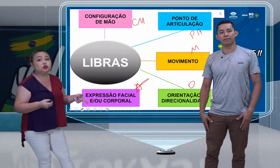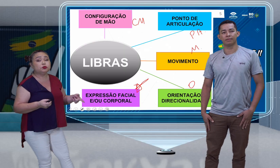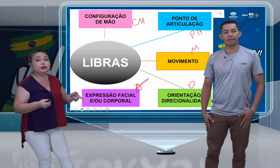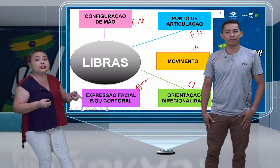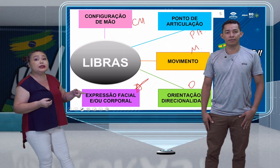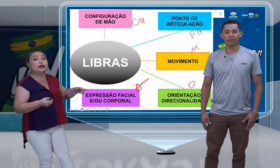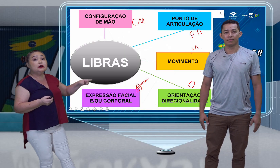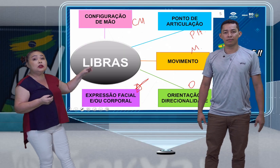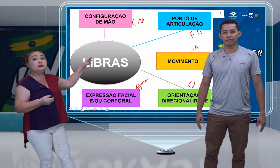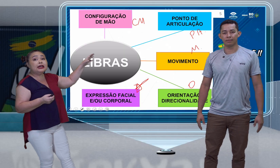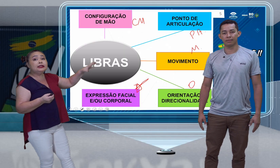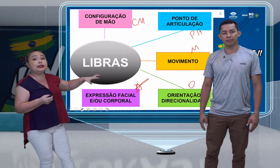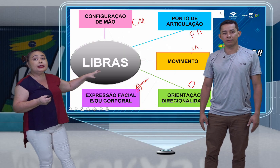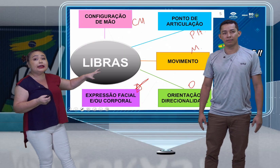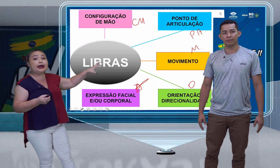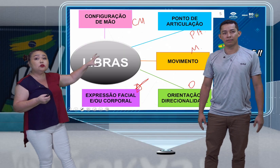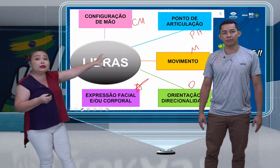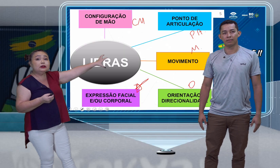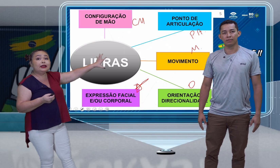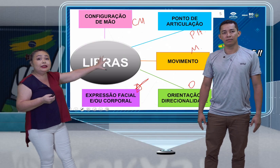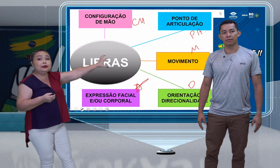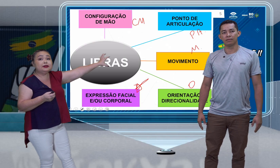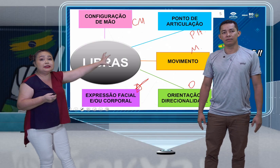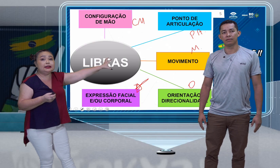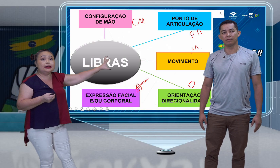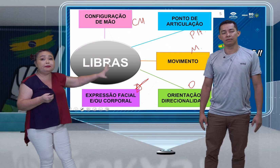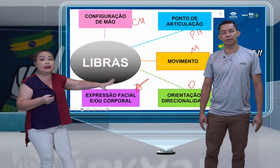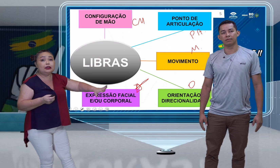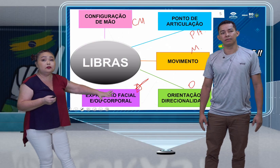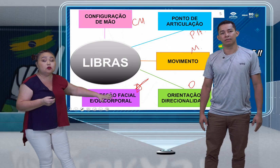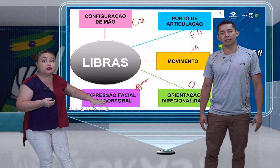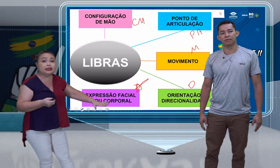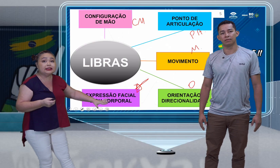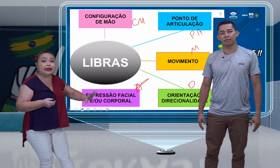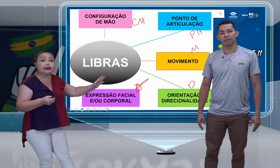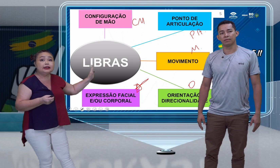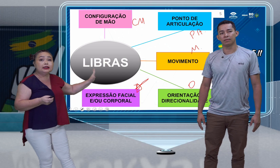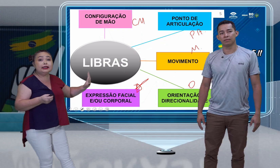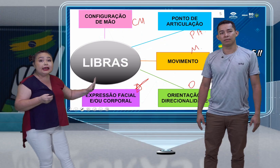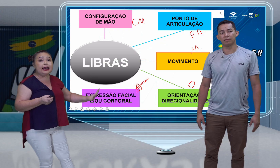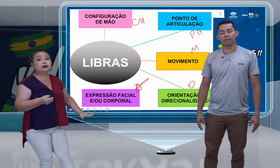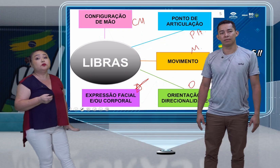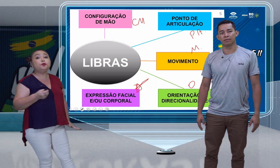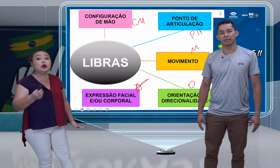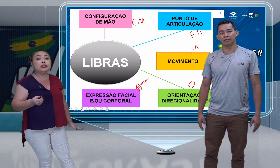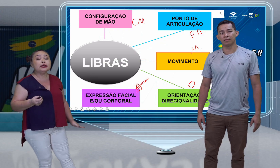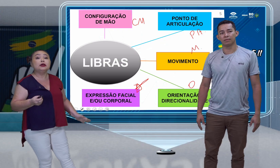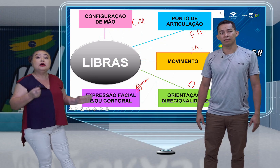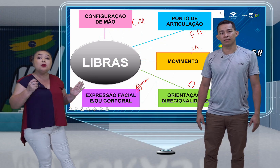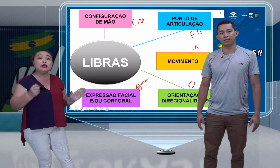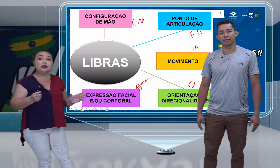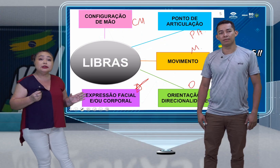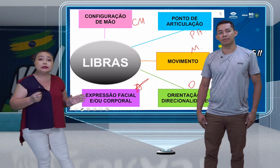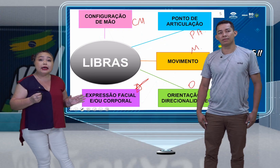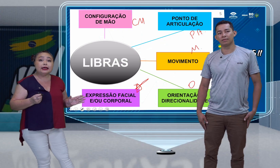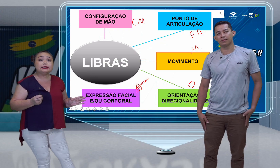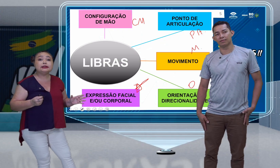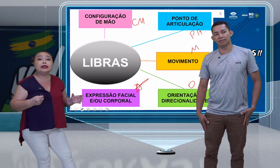último aqui, não está interligado ali com a Libras ali. Repara que ele ficou sem estar ligado. Por quê? Porque tem sinais que